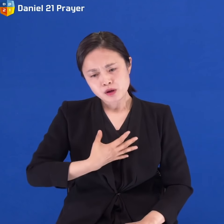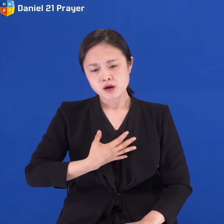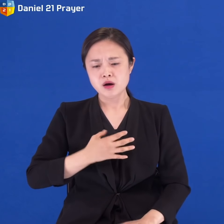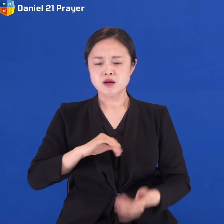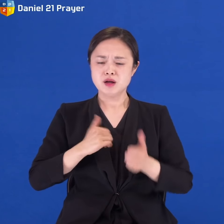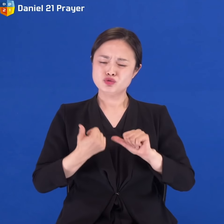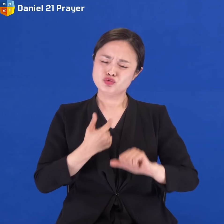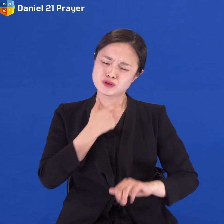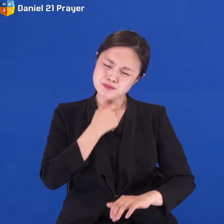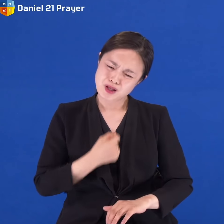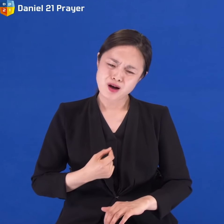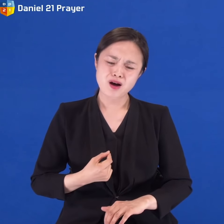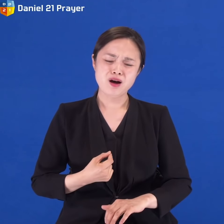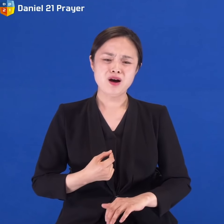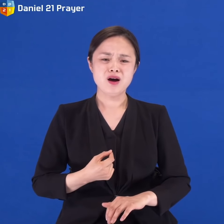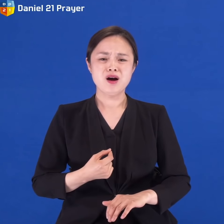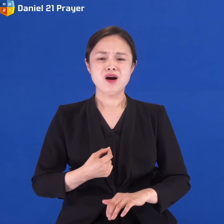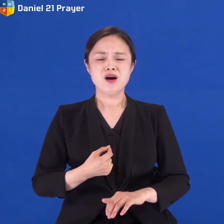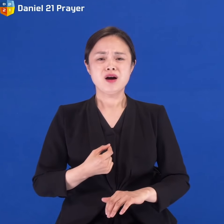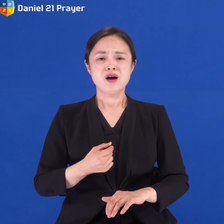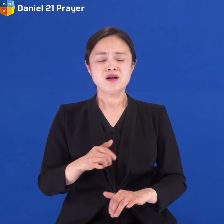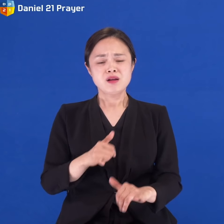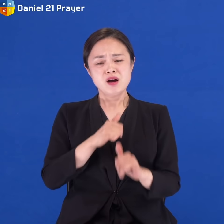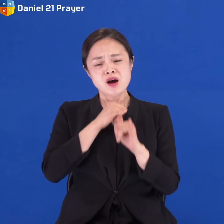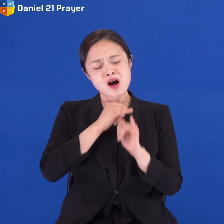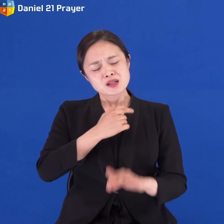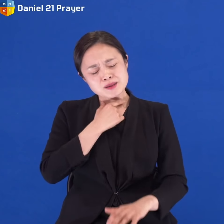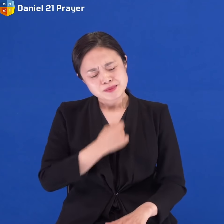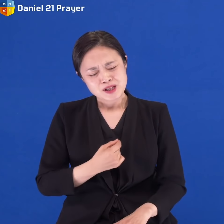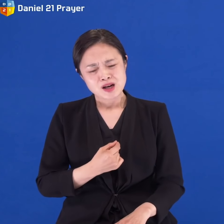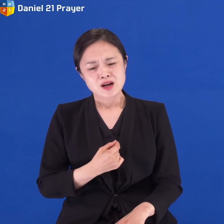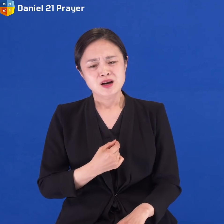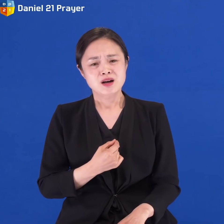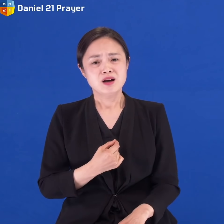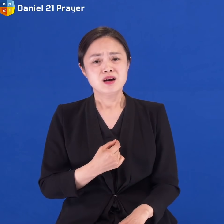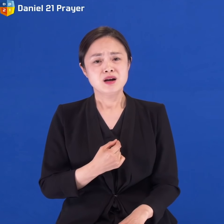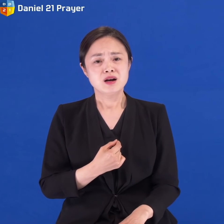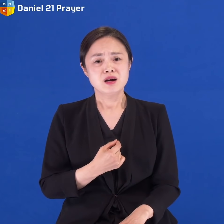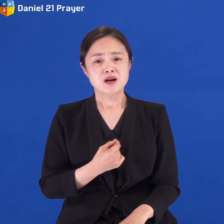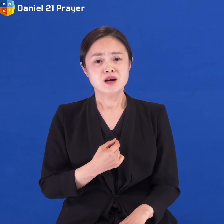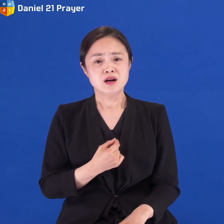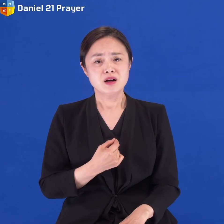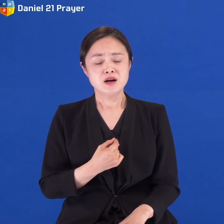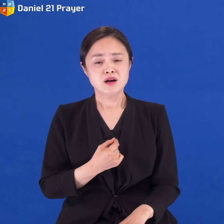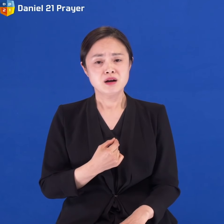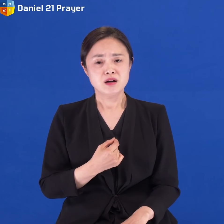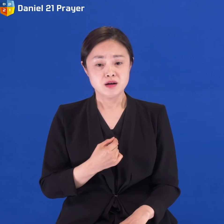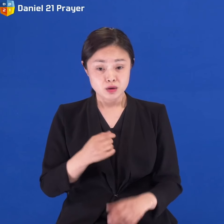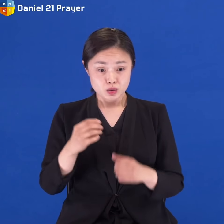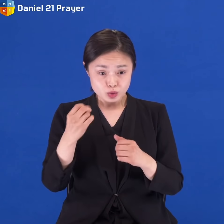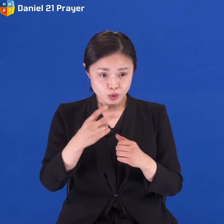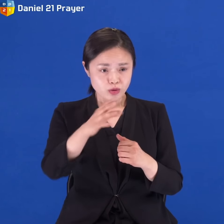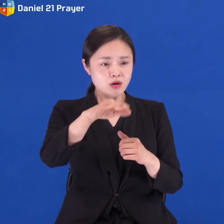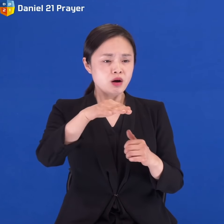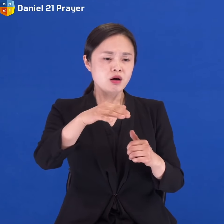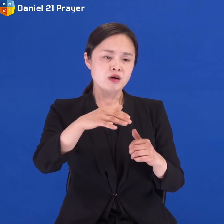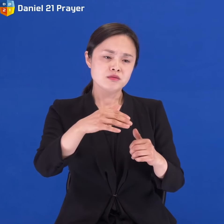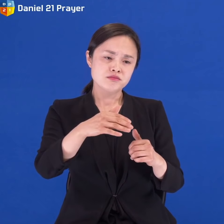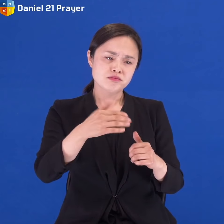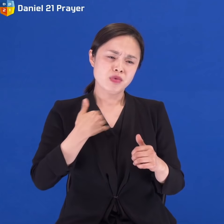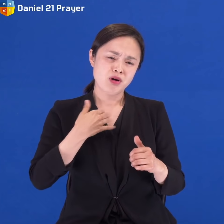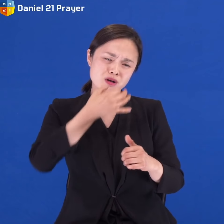해달라, 나 좀 데려가서 내가 먹고 싶은 거 좀 사달라 말이 나오지 않았습니다. 그저 하나님께서